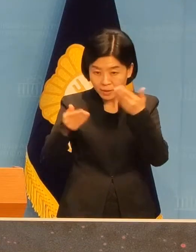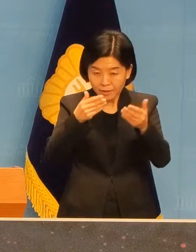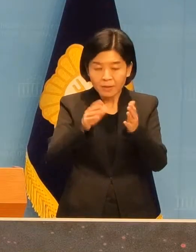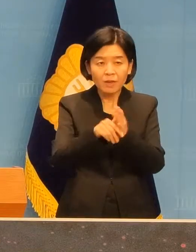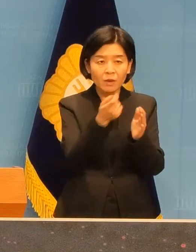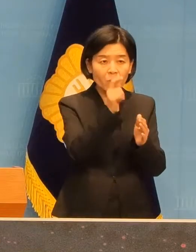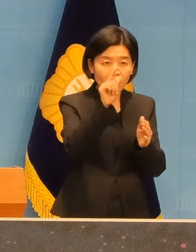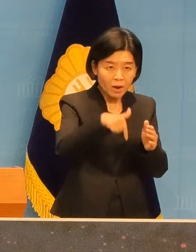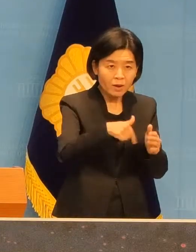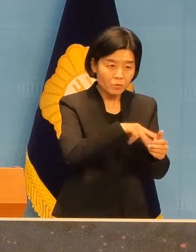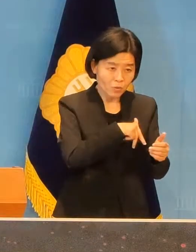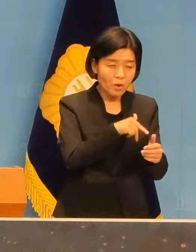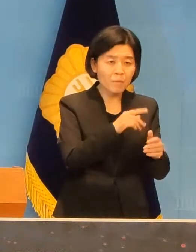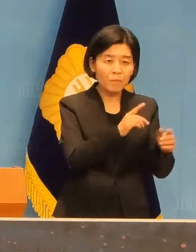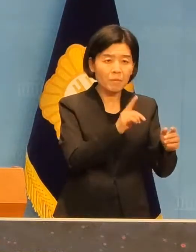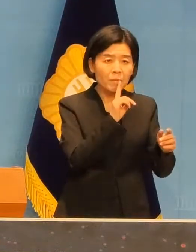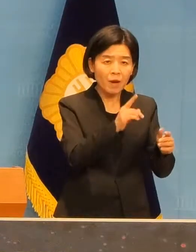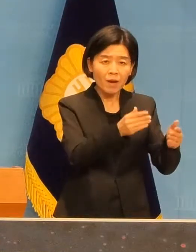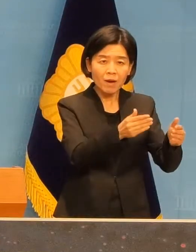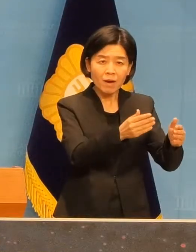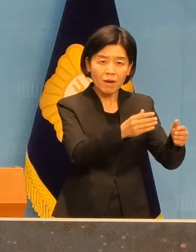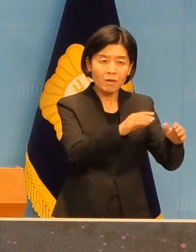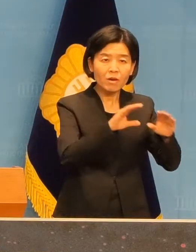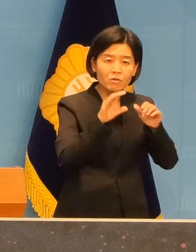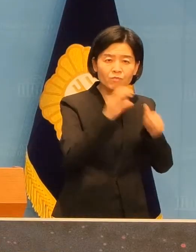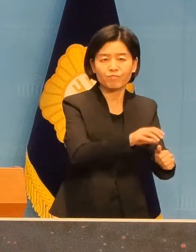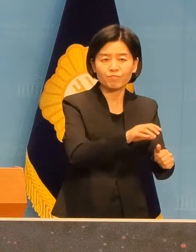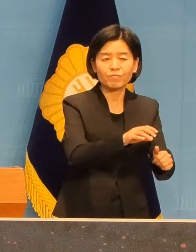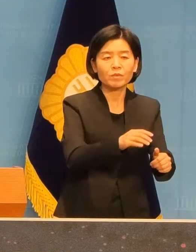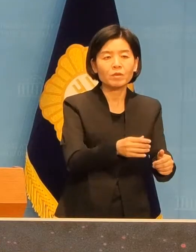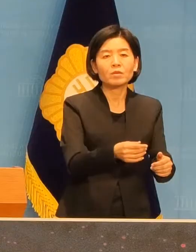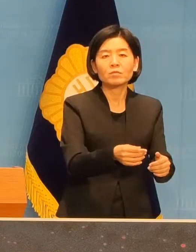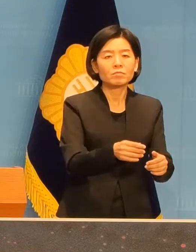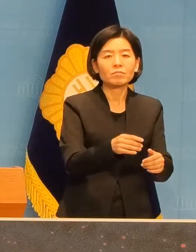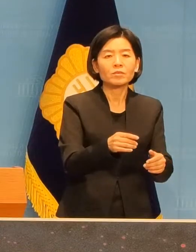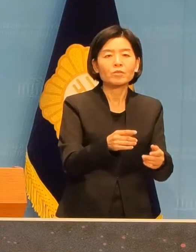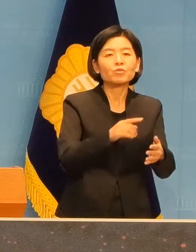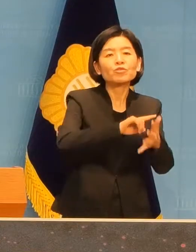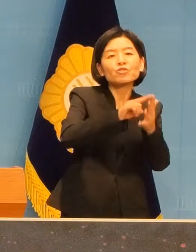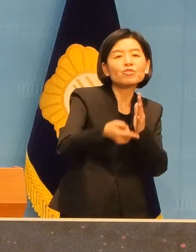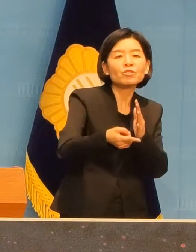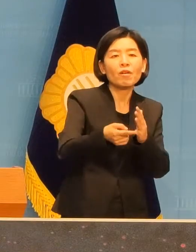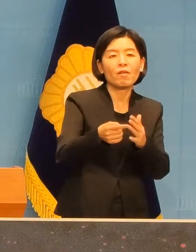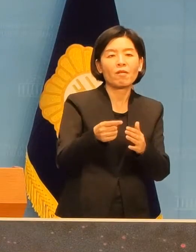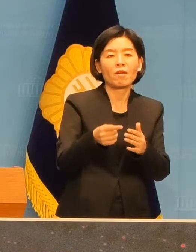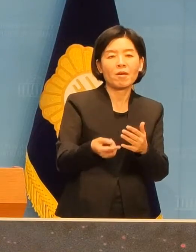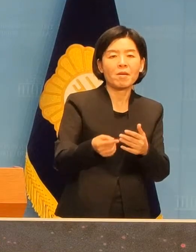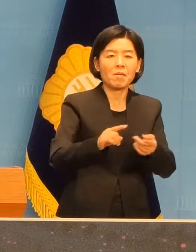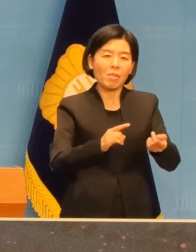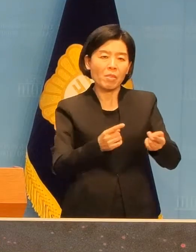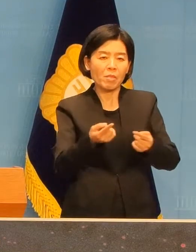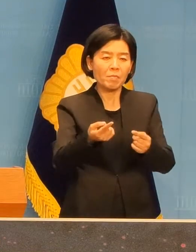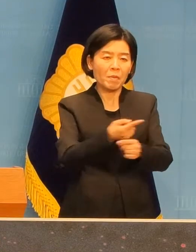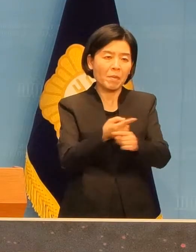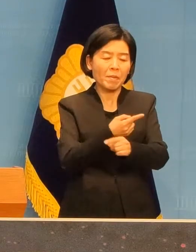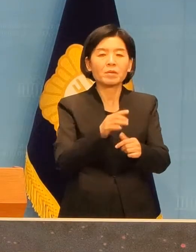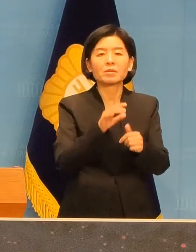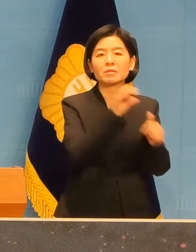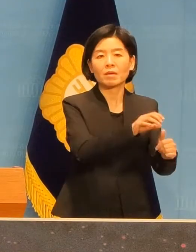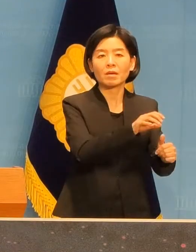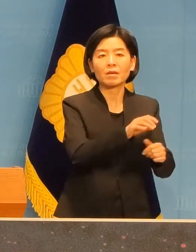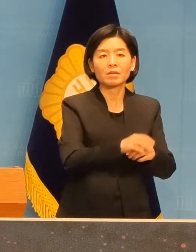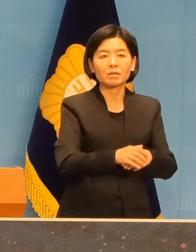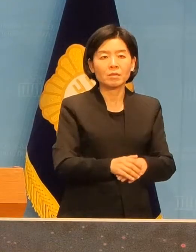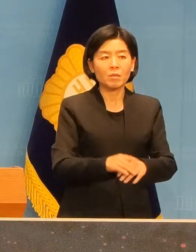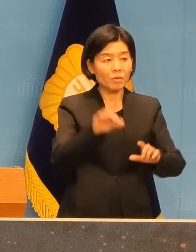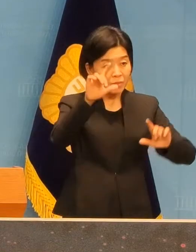의원의 발언 순서를 임의로 조정하고 발언권을 제한했다. 이게 아마 그 유명한